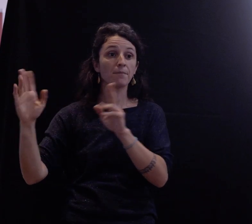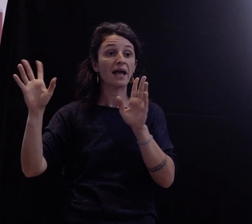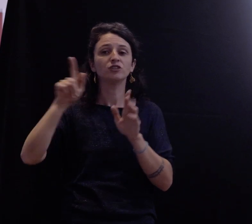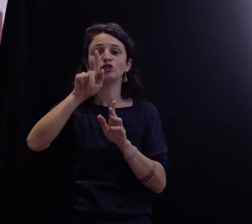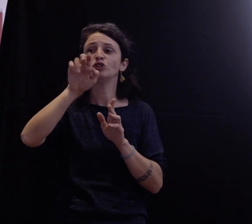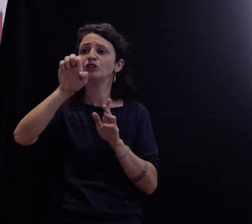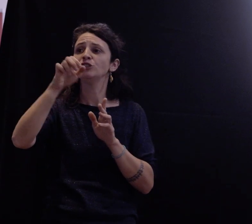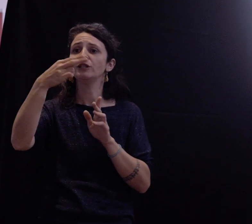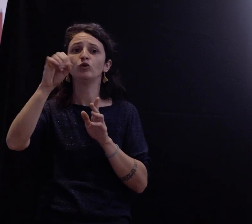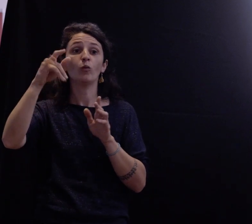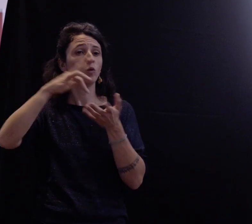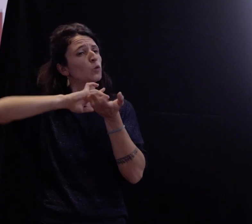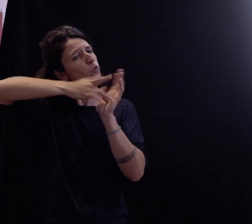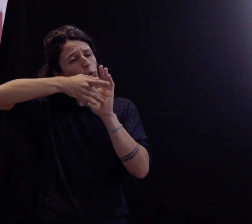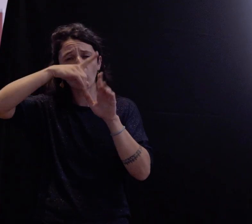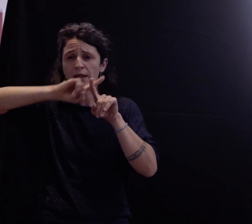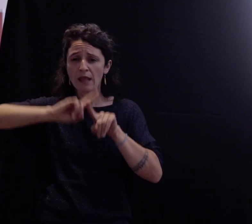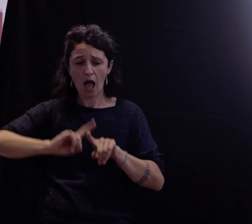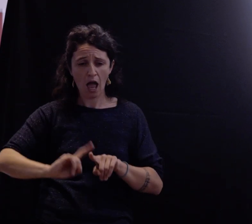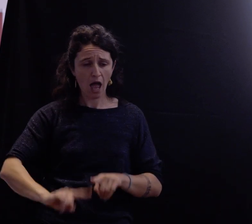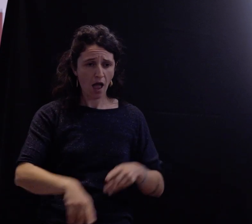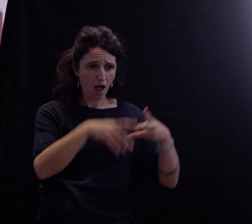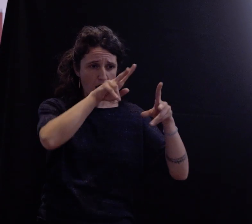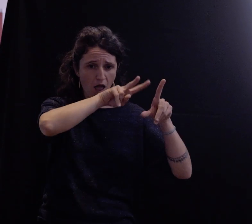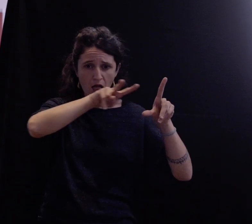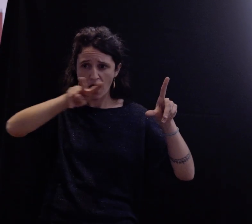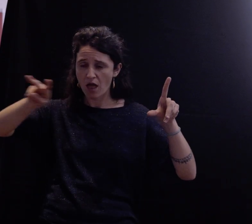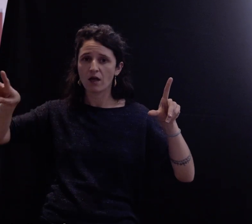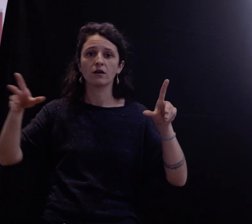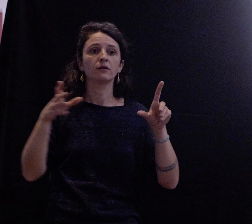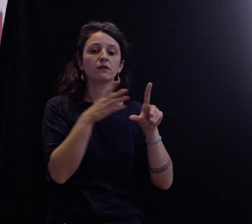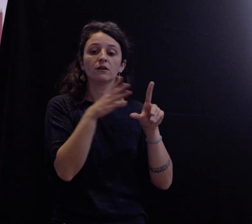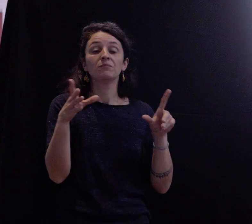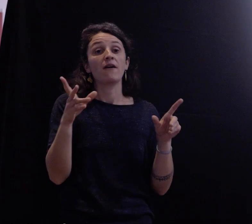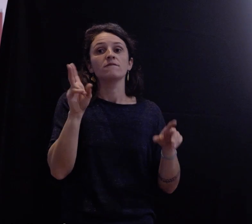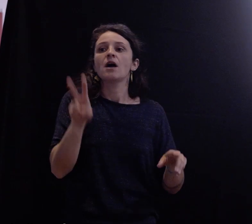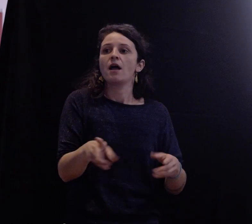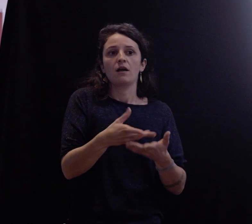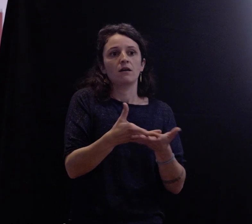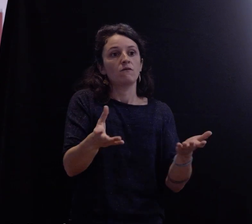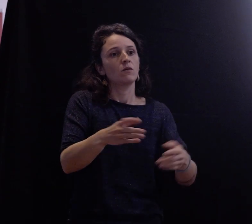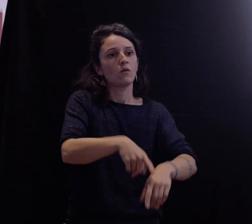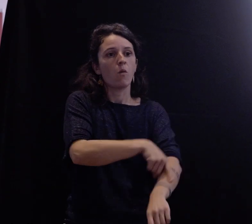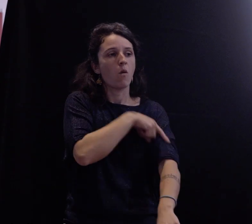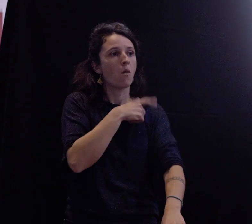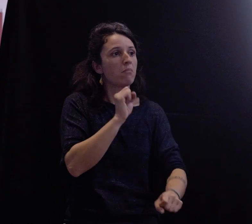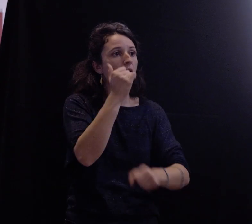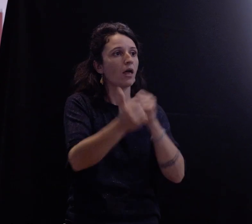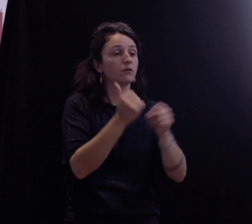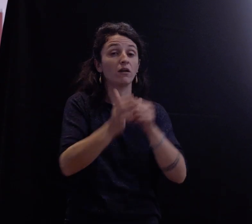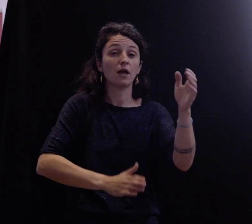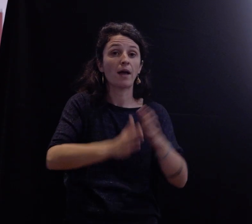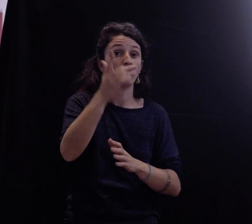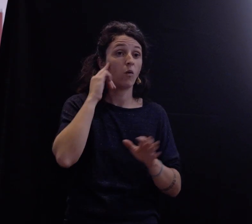il lit vraiment tout. L'inconvénient de ces techniques, c'est d'abord, c'est hyper long. On est de l'ordre de l'année, voire plus, pour avoir des